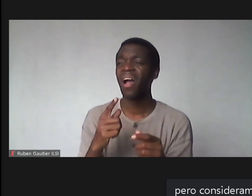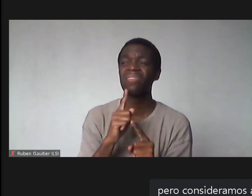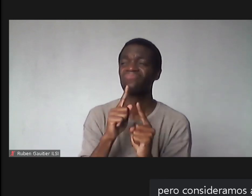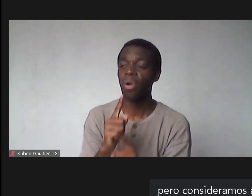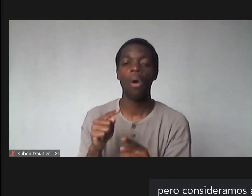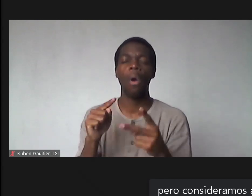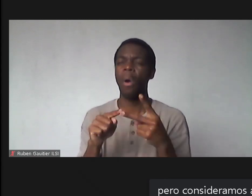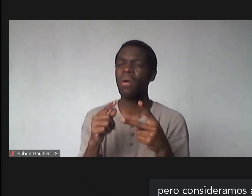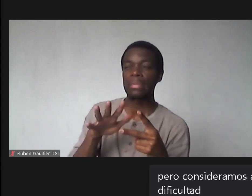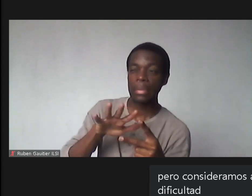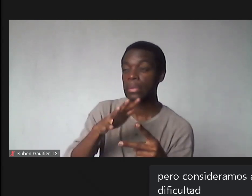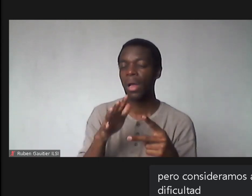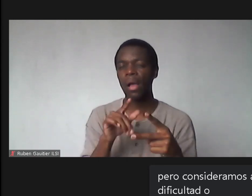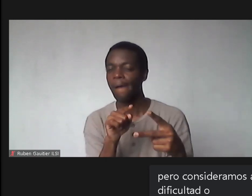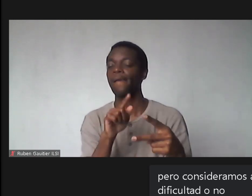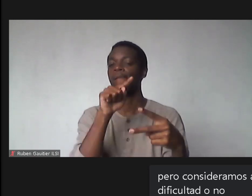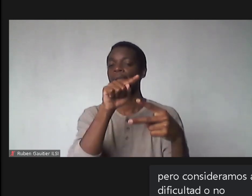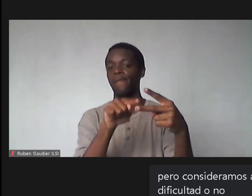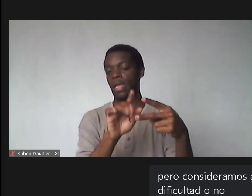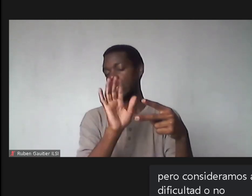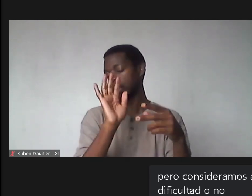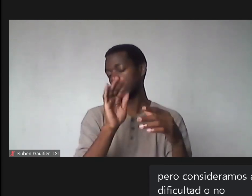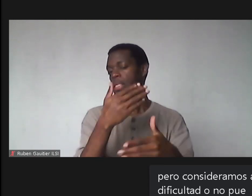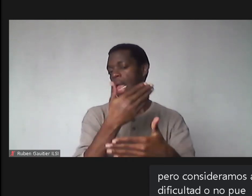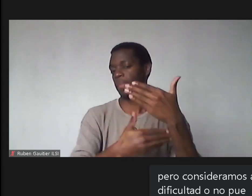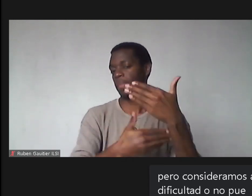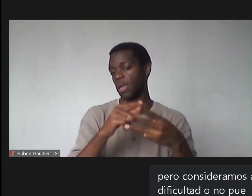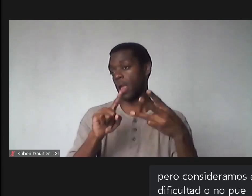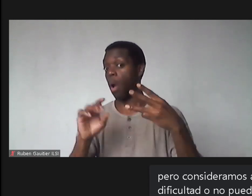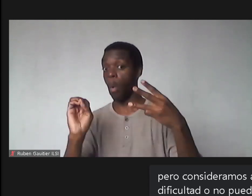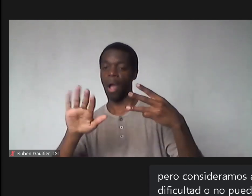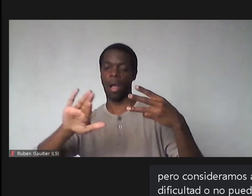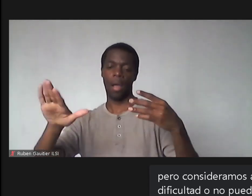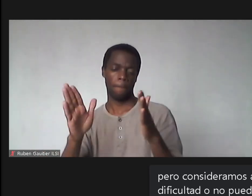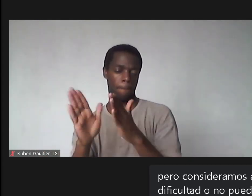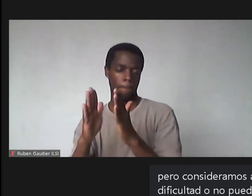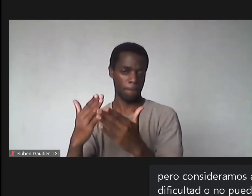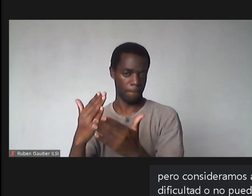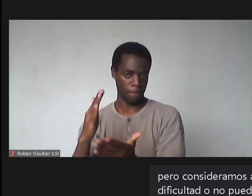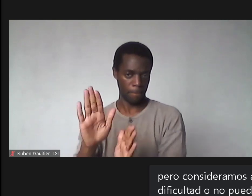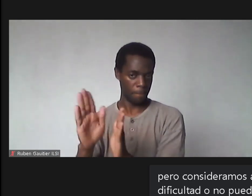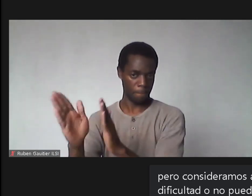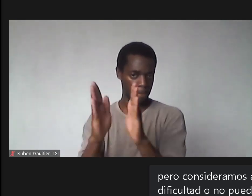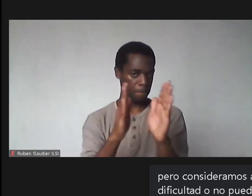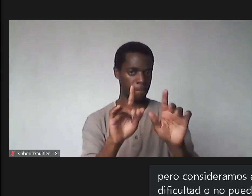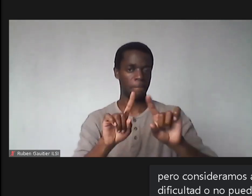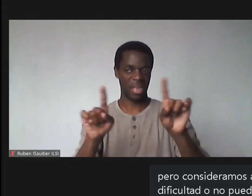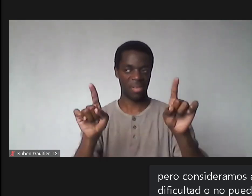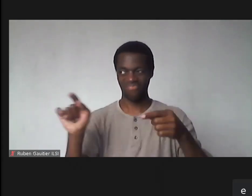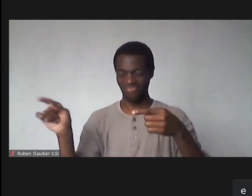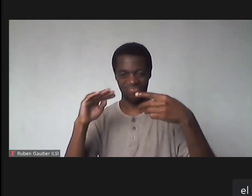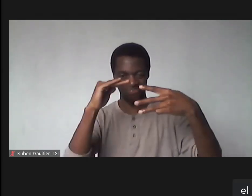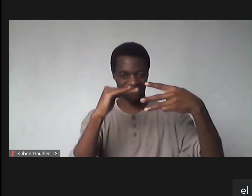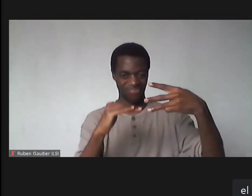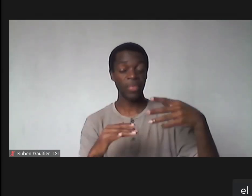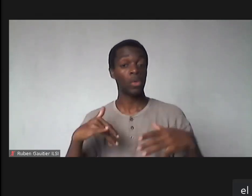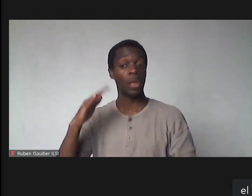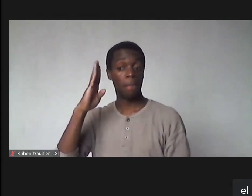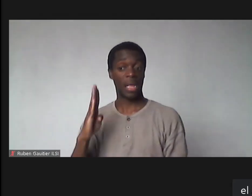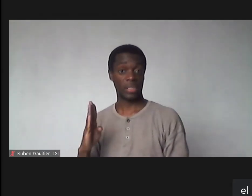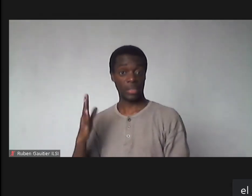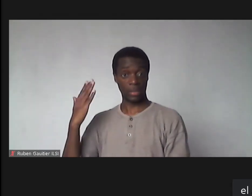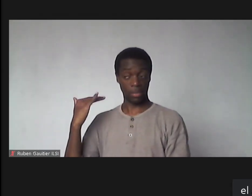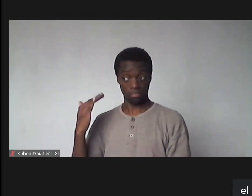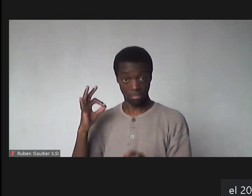discapacidad. Y en 2010, el Brasil estaba empezando con ese debate y consideramos en el primer